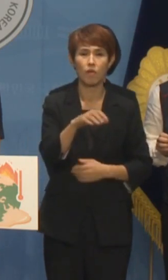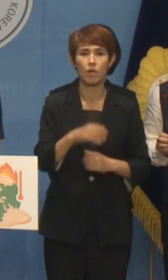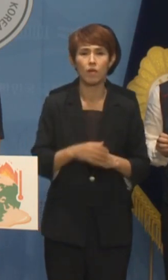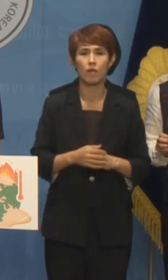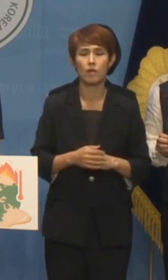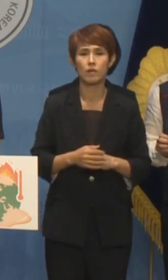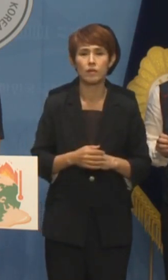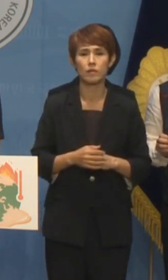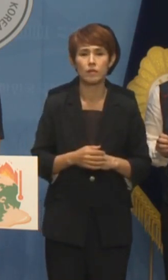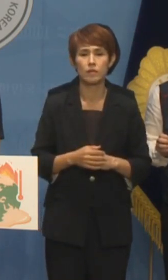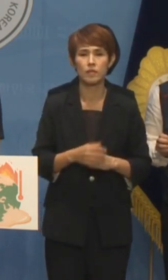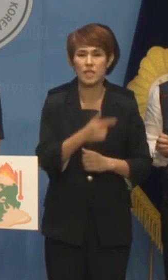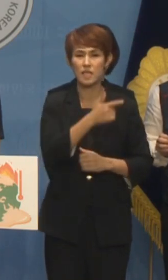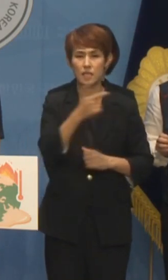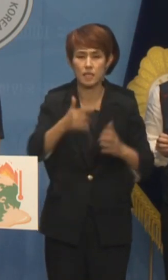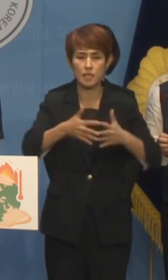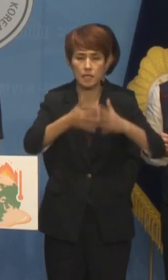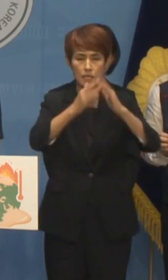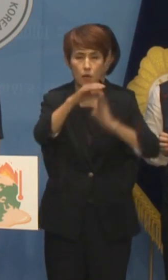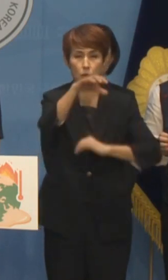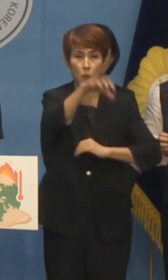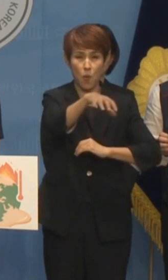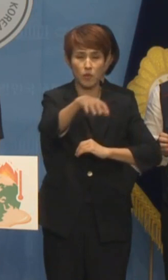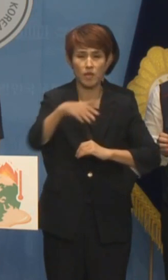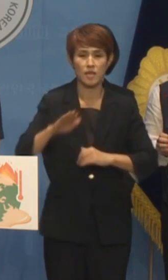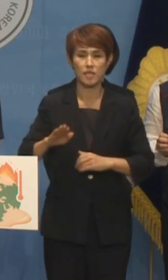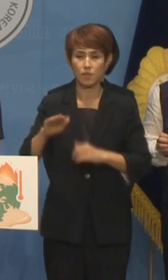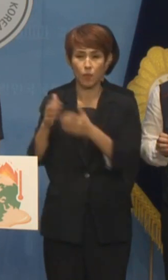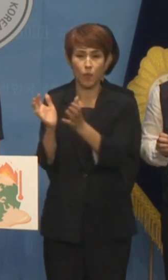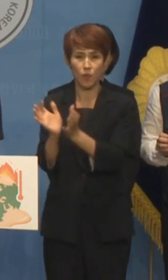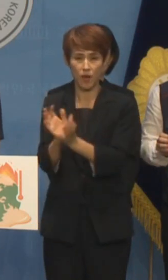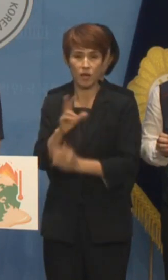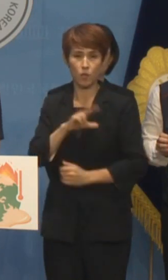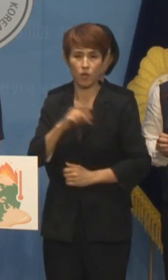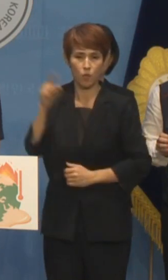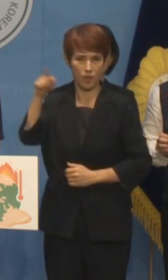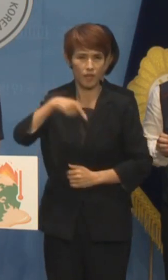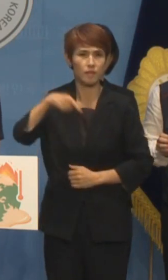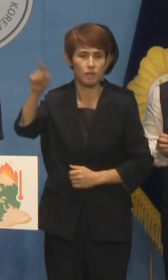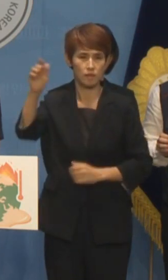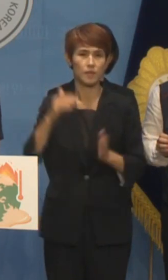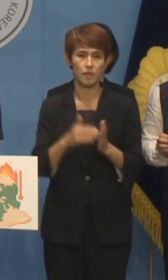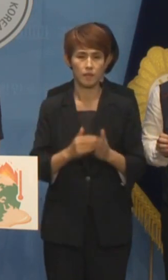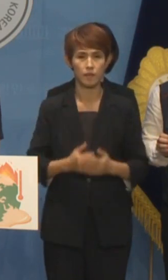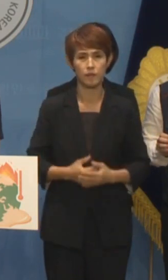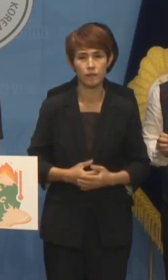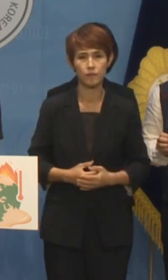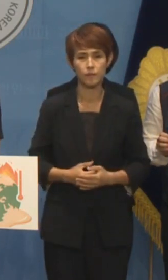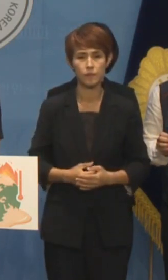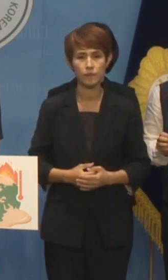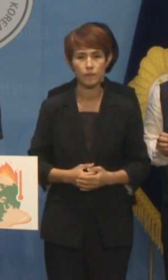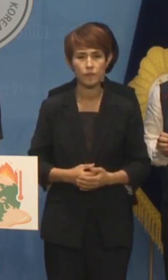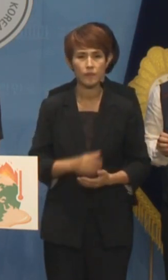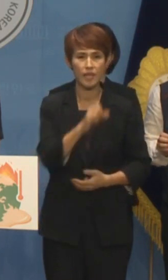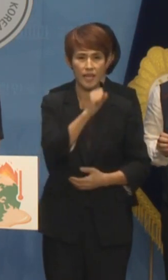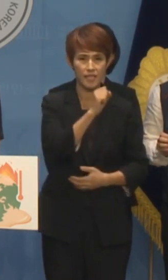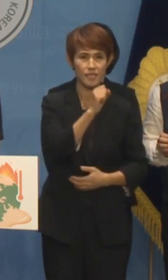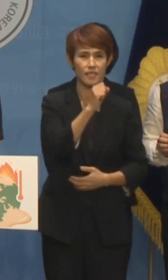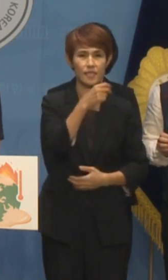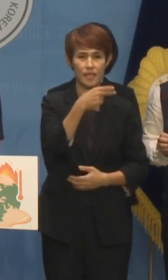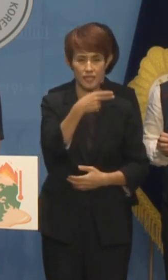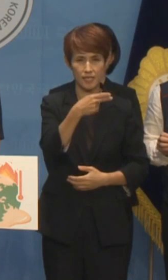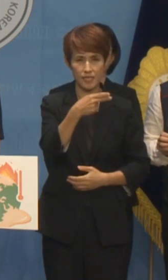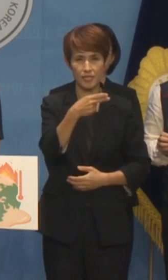10개 동을 시공하고 있는 대형 현장에 진보당 윤종호 국회의원이 다녀간 적이 있었습니다. SH와